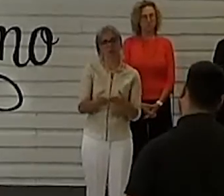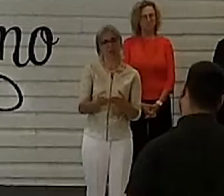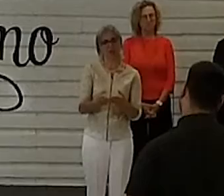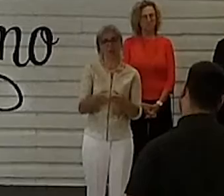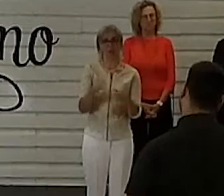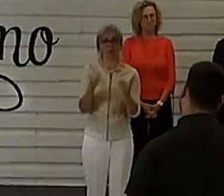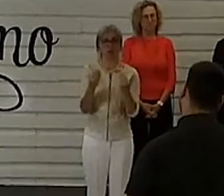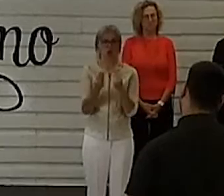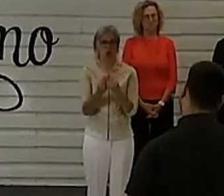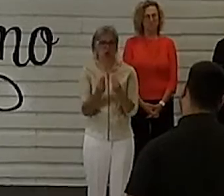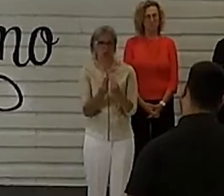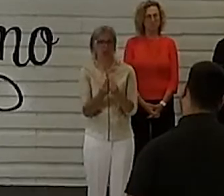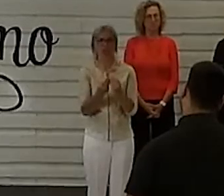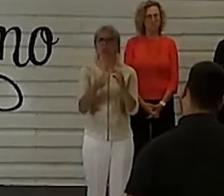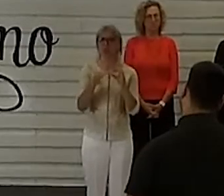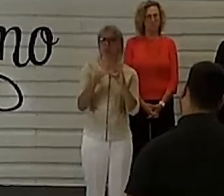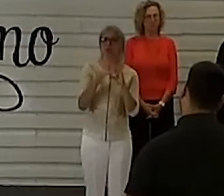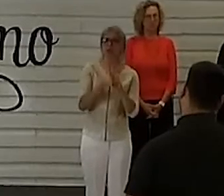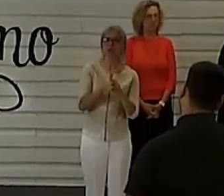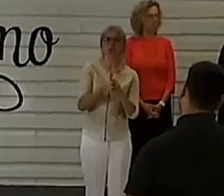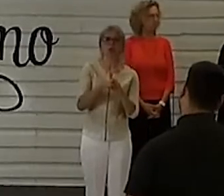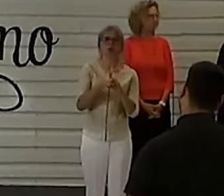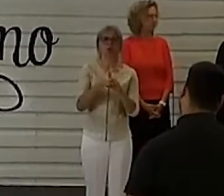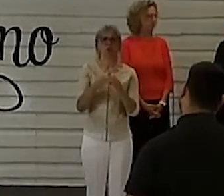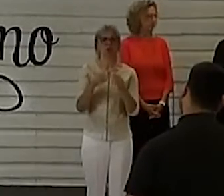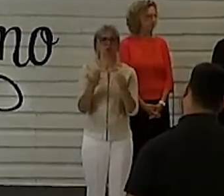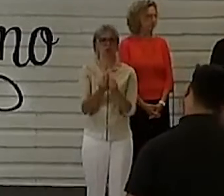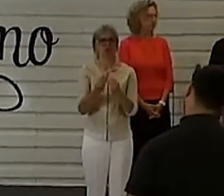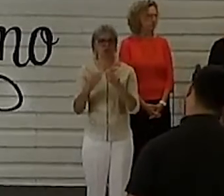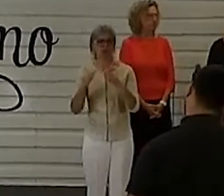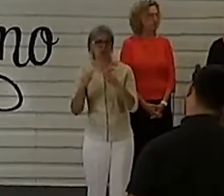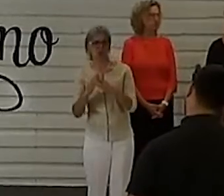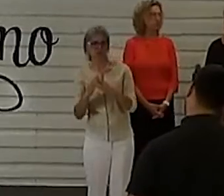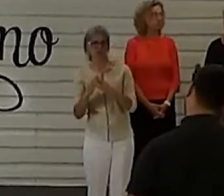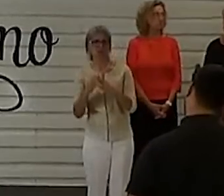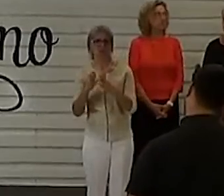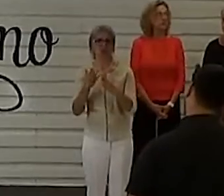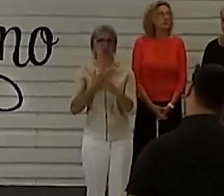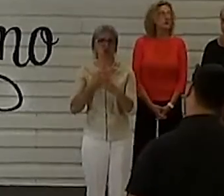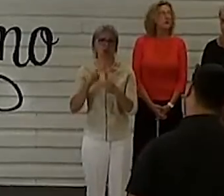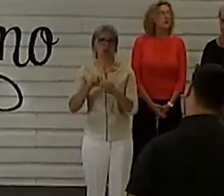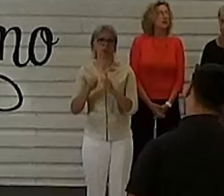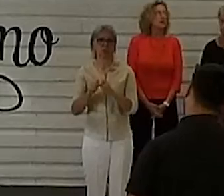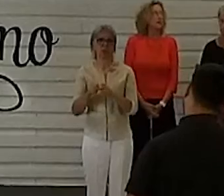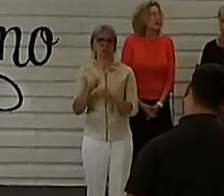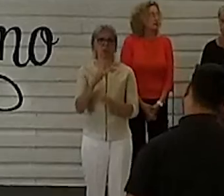tuo vicino, conosci una difficoltà, non avere timore